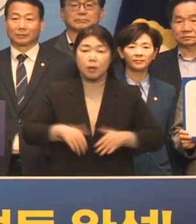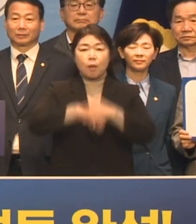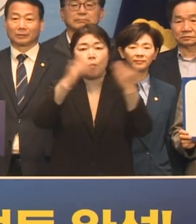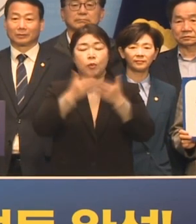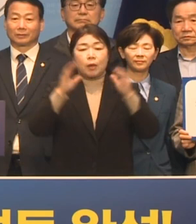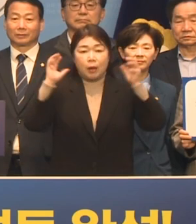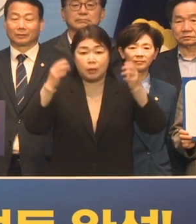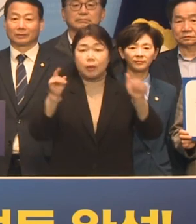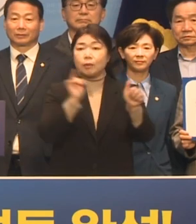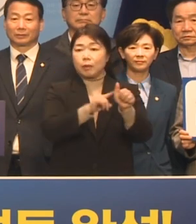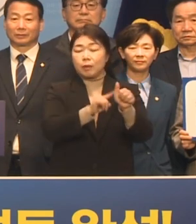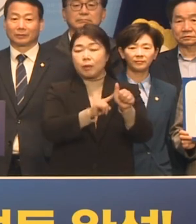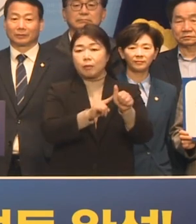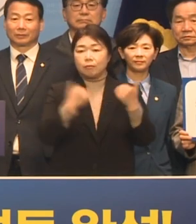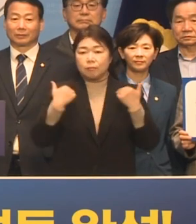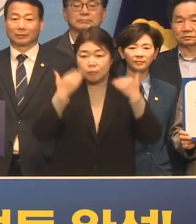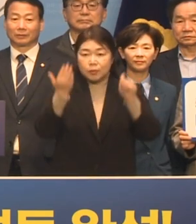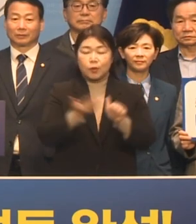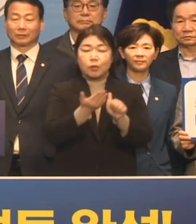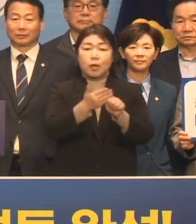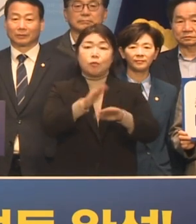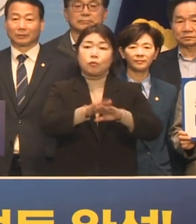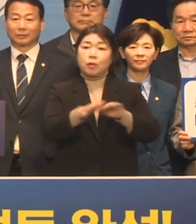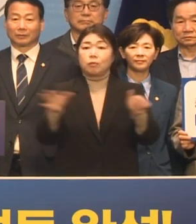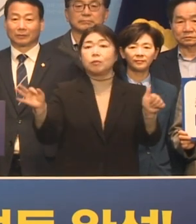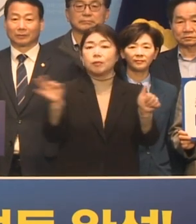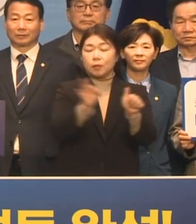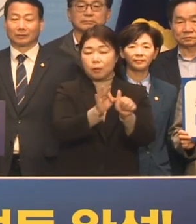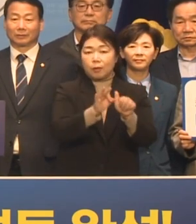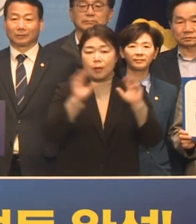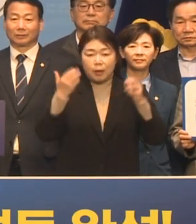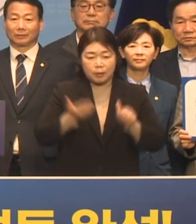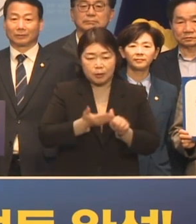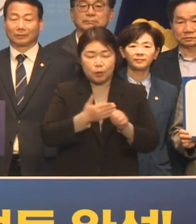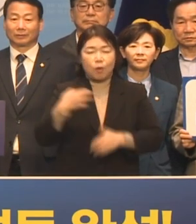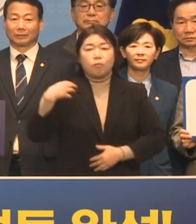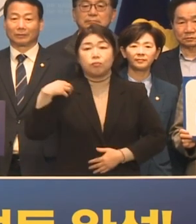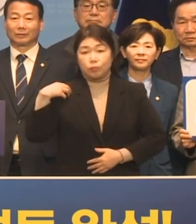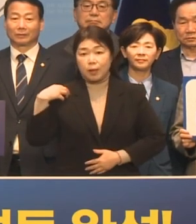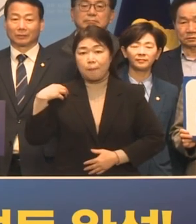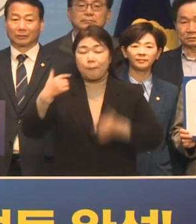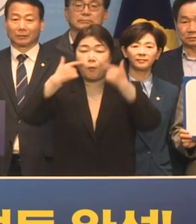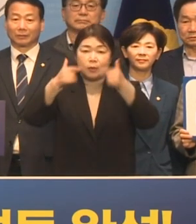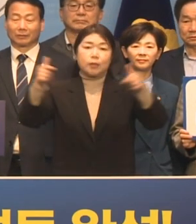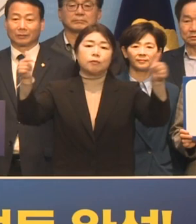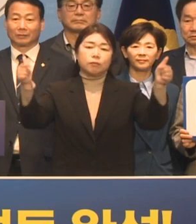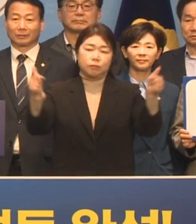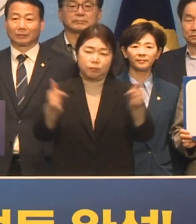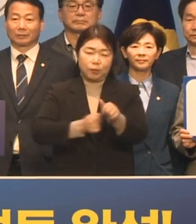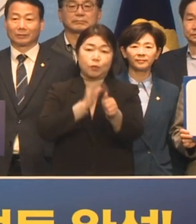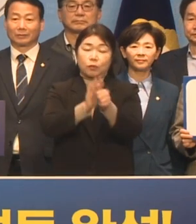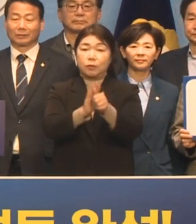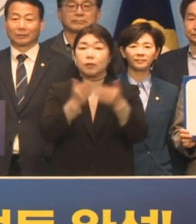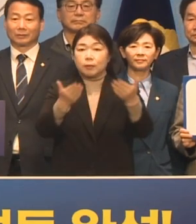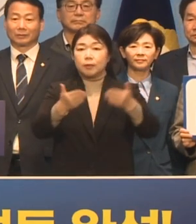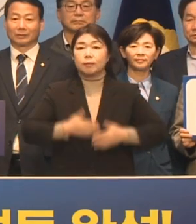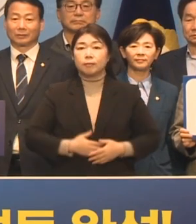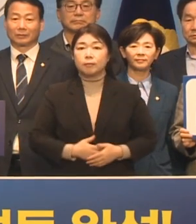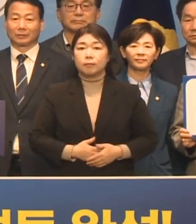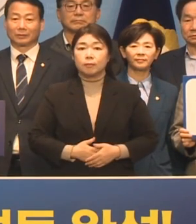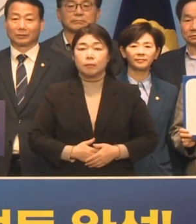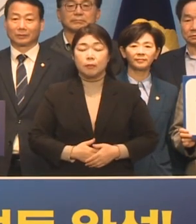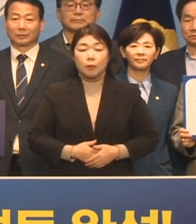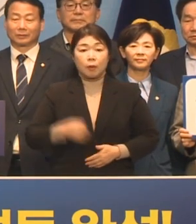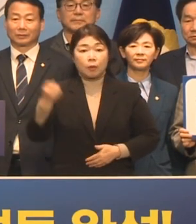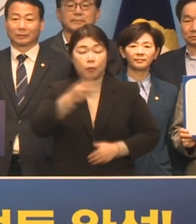모든 아이들에게 성장수당을 지급해 아이 키우는 부담을 확실하게 덜어드리겠습니다.